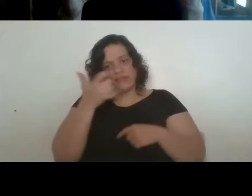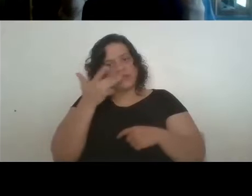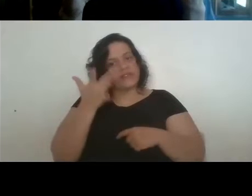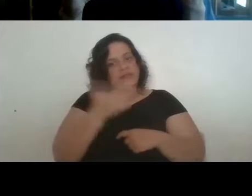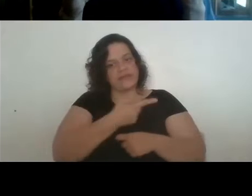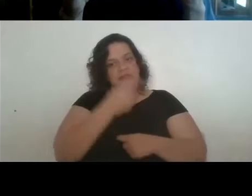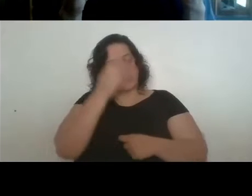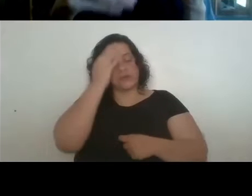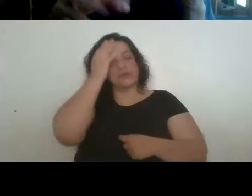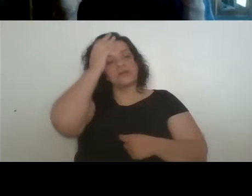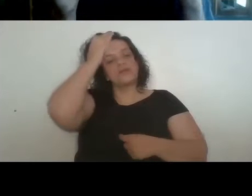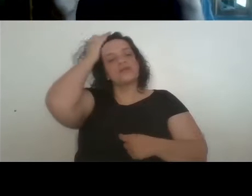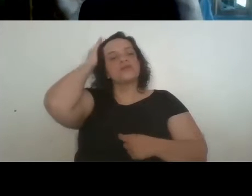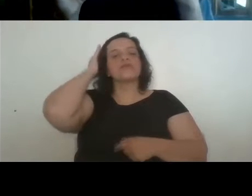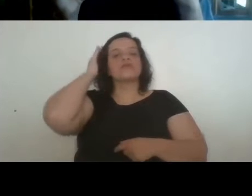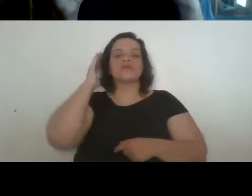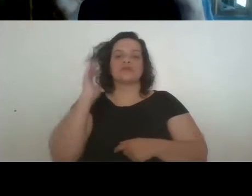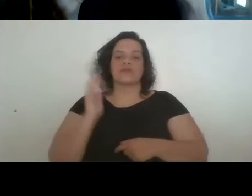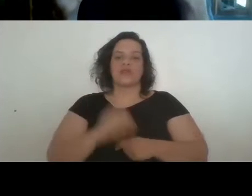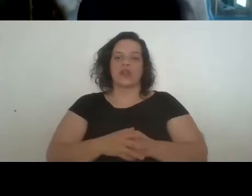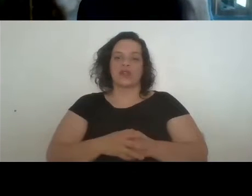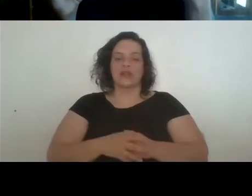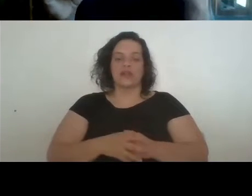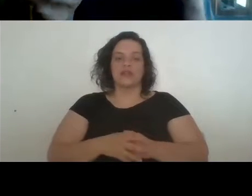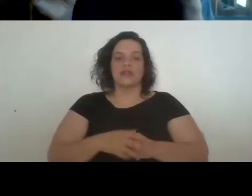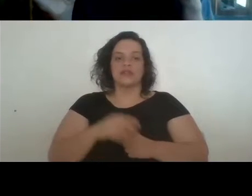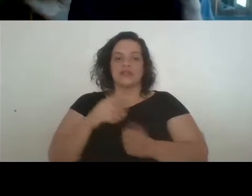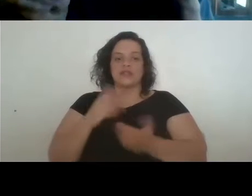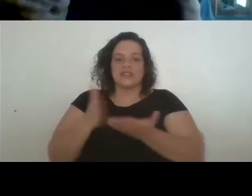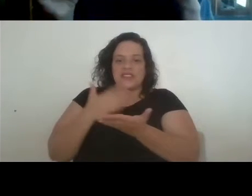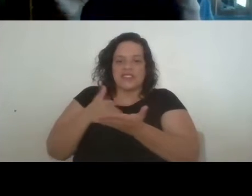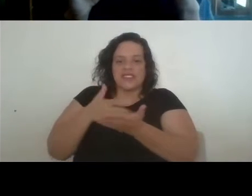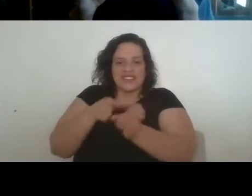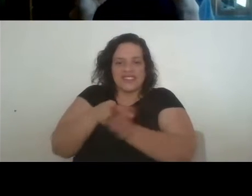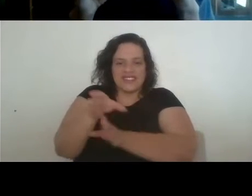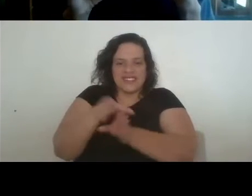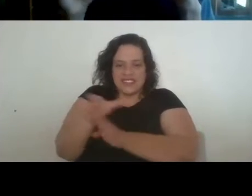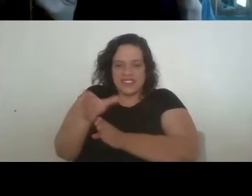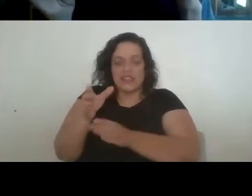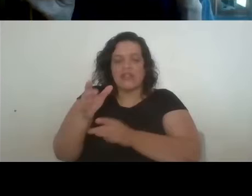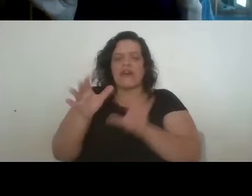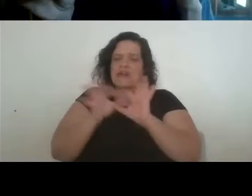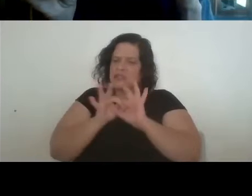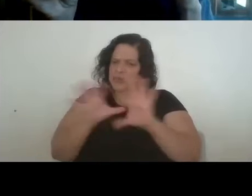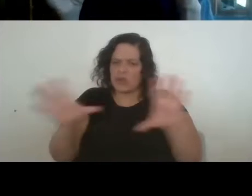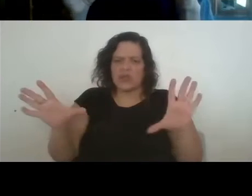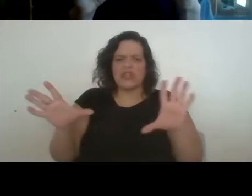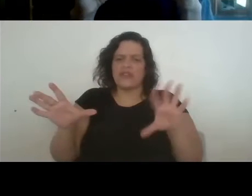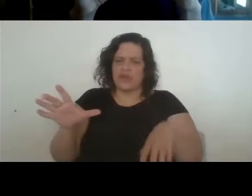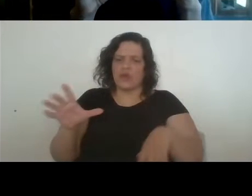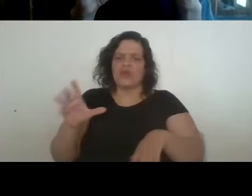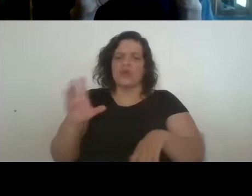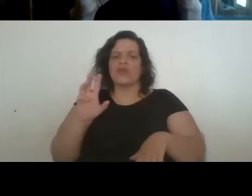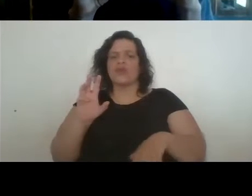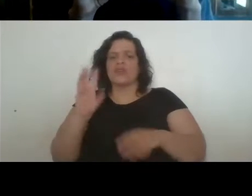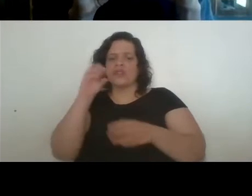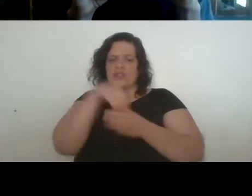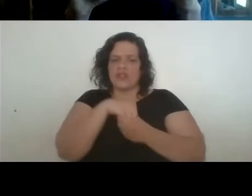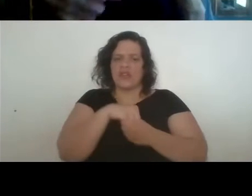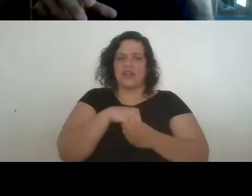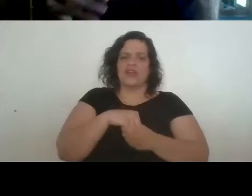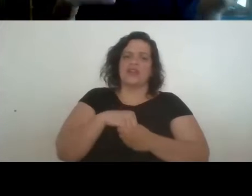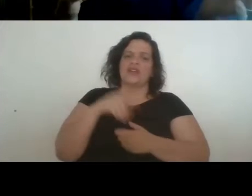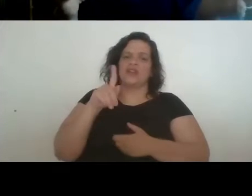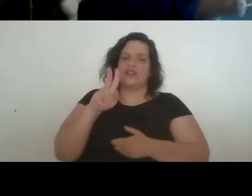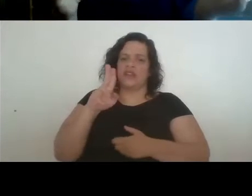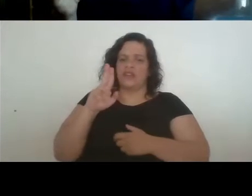caso, essa guia, esse roteiro, ele está disponível dentro do Guia Prático para o Manejo de Água também.